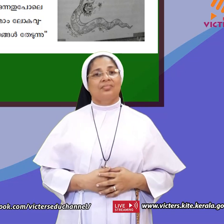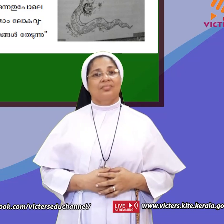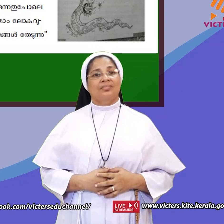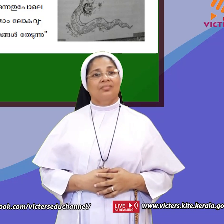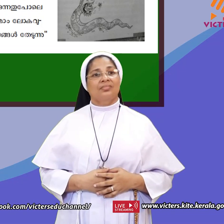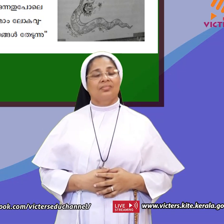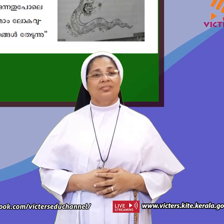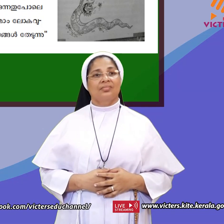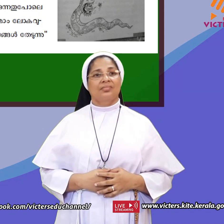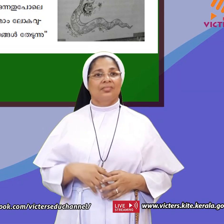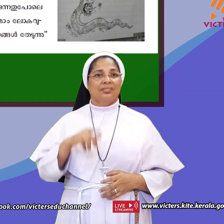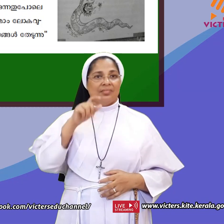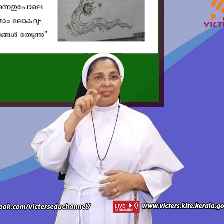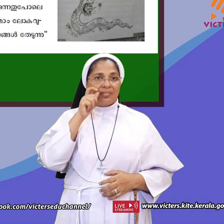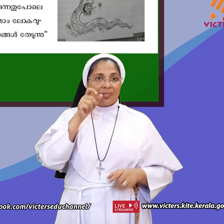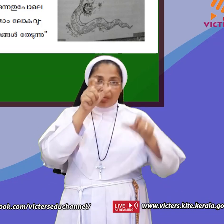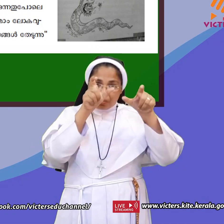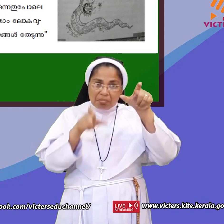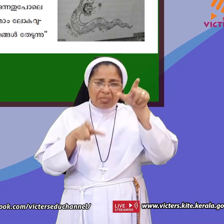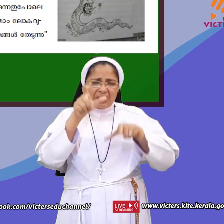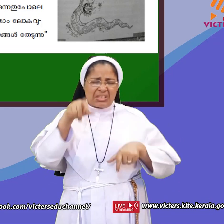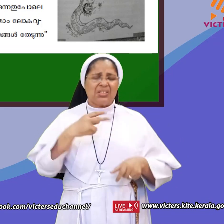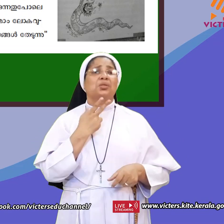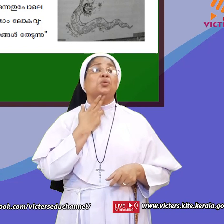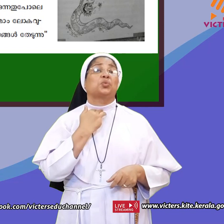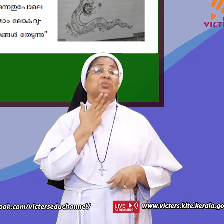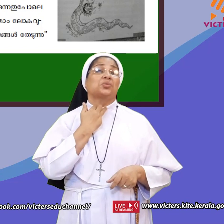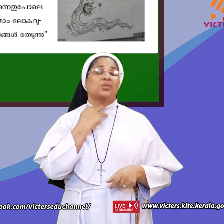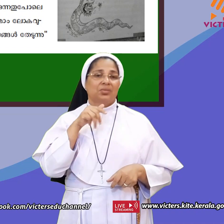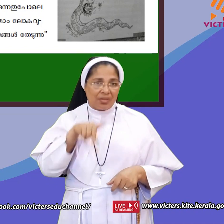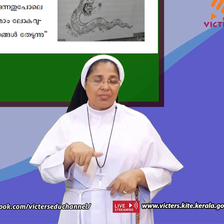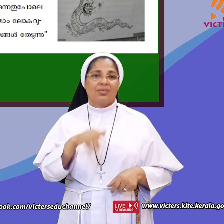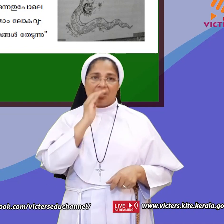മനുഷ്യനിലെ അത്യാഗ്രഹത്തെക്കുറിച്ചാണ് ഇവിടെ കവി സൂചിപ്പിക്കുന്നത്.